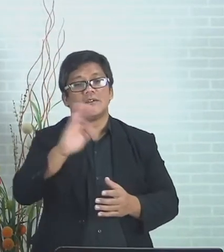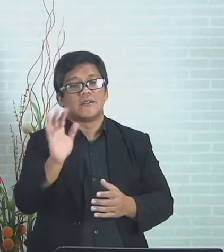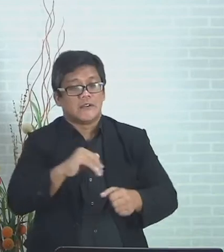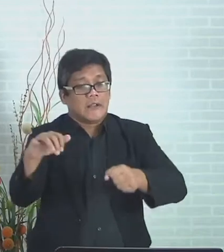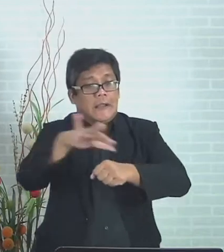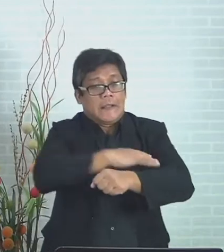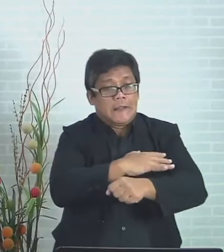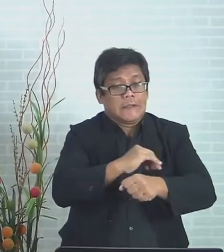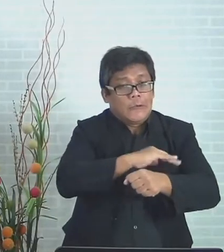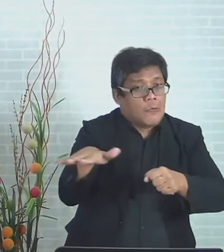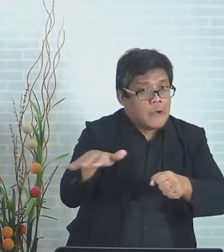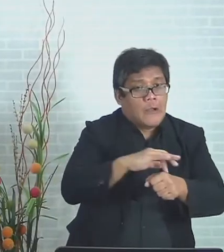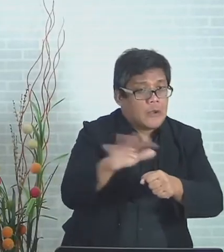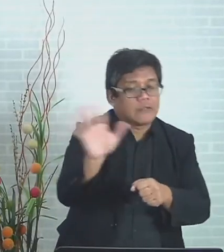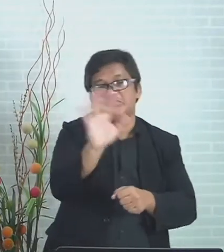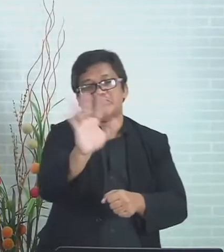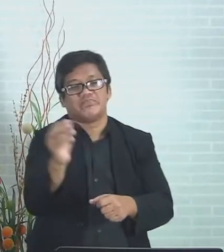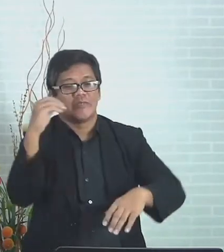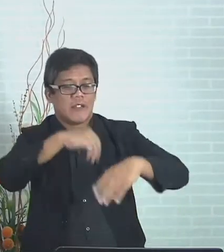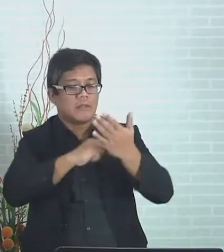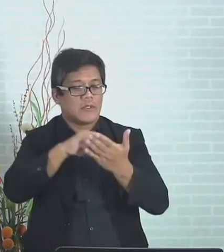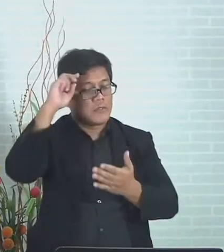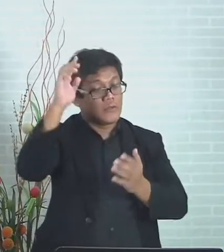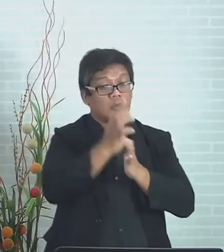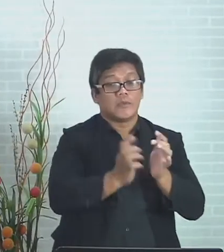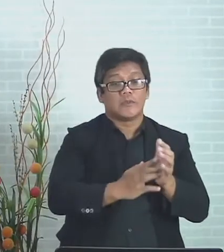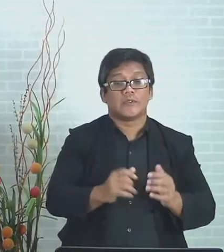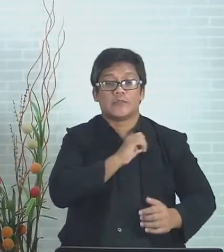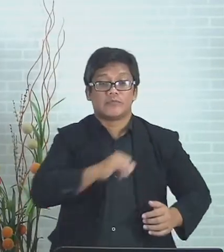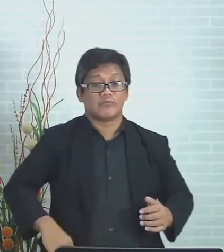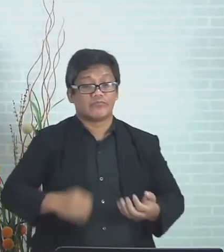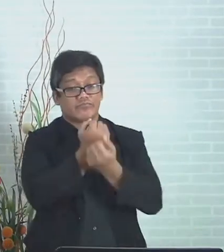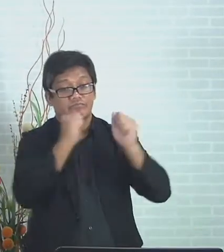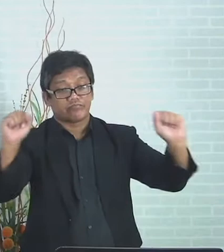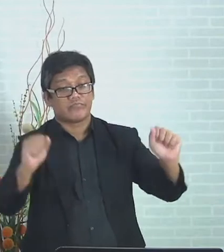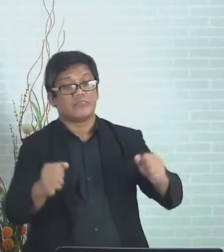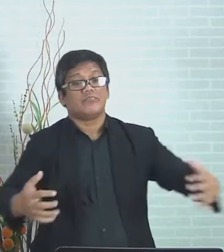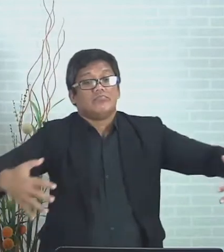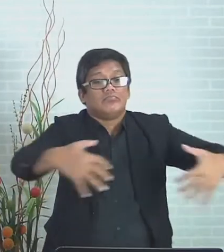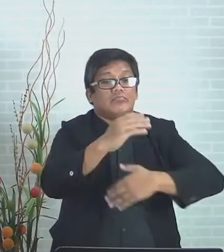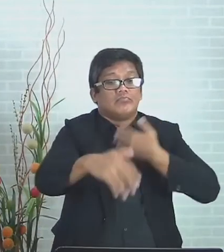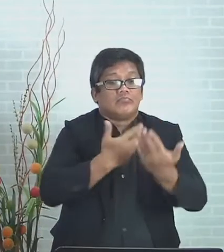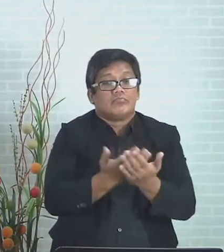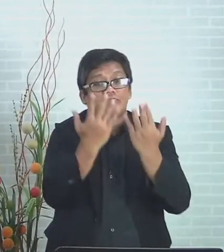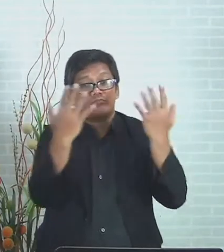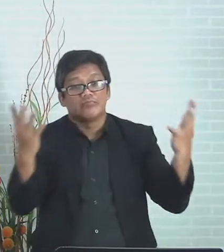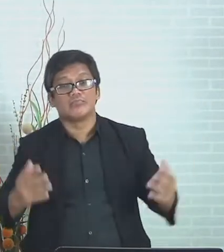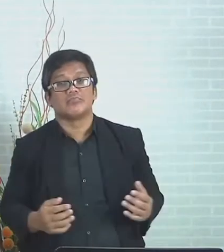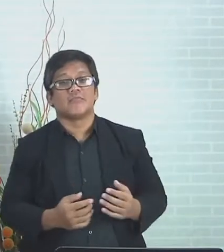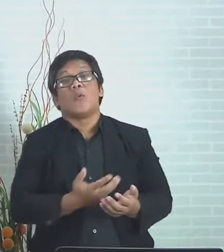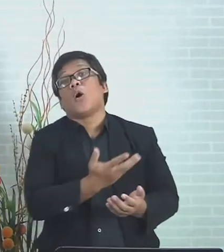semua virus apapun sakit apapun di dalam nama Tuhan Yesus Kristus yang berkuasa yang melindungi seluruh umatmu Ya Tuhan